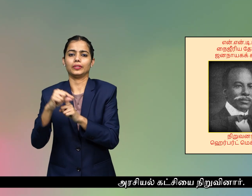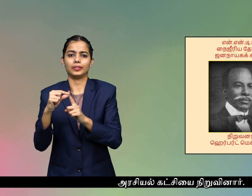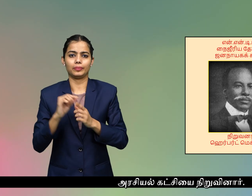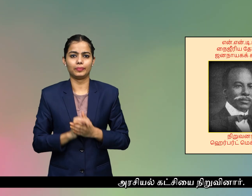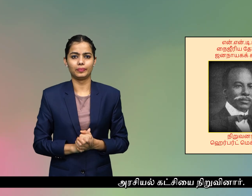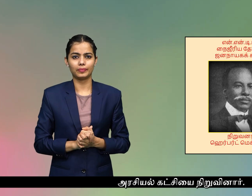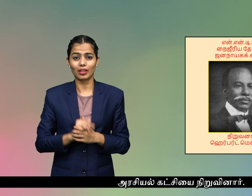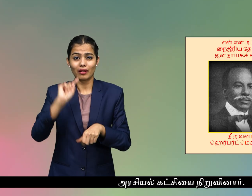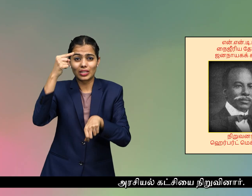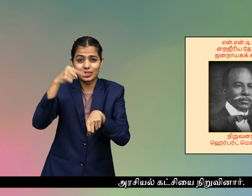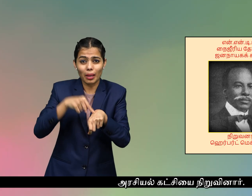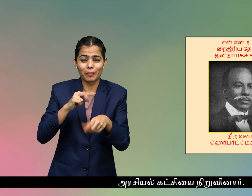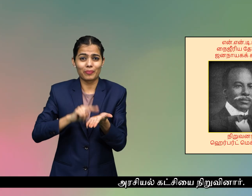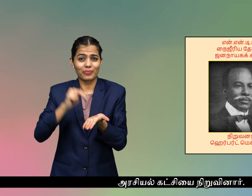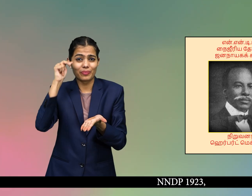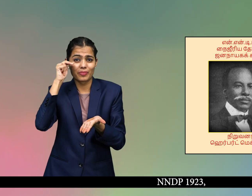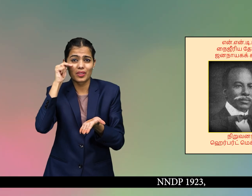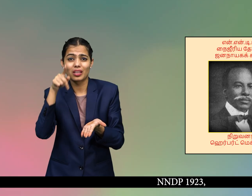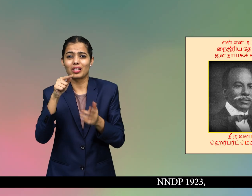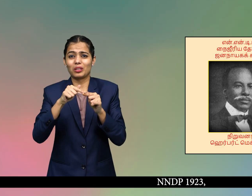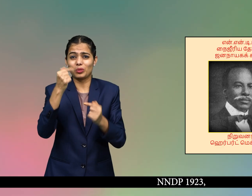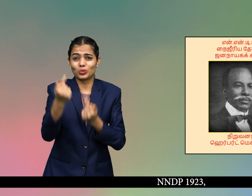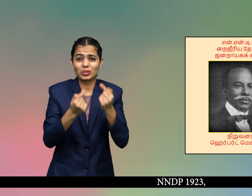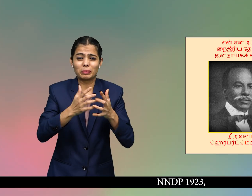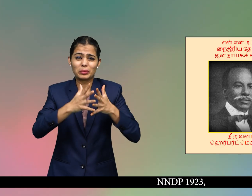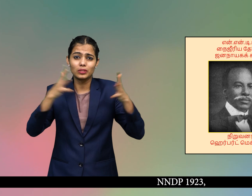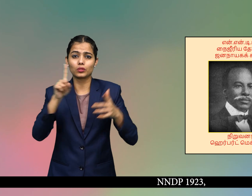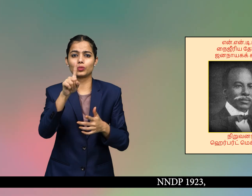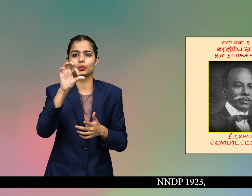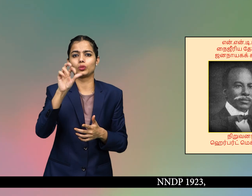நைஜீரிய அரசியல் கட்சியை நிறுவினர். NNDP